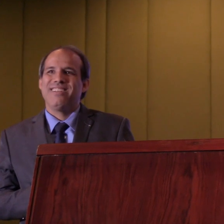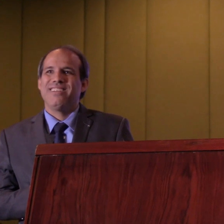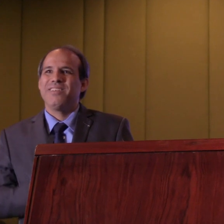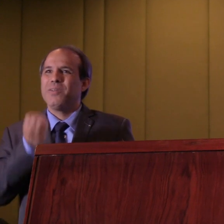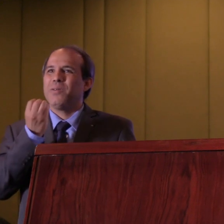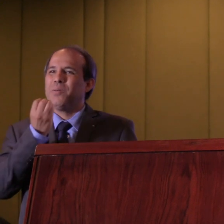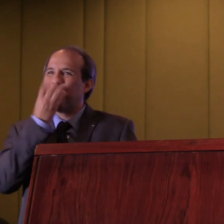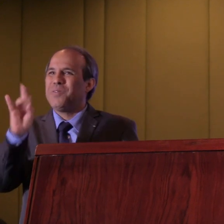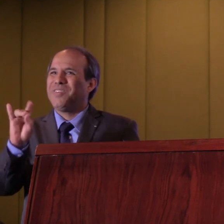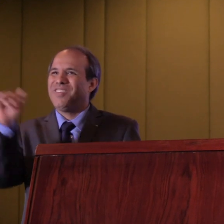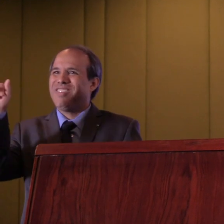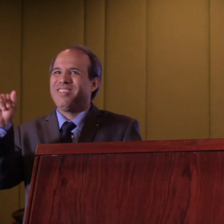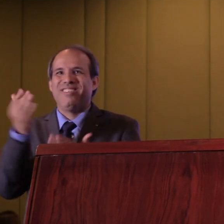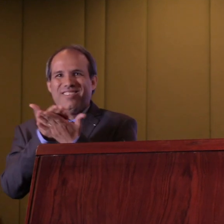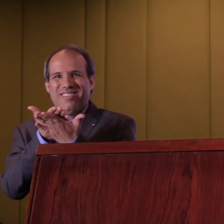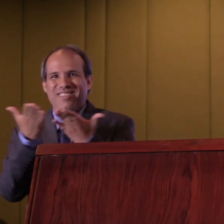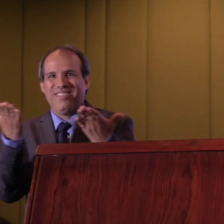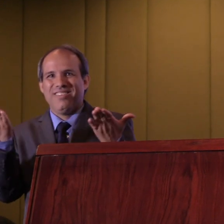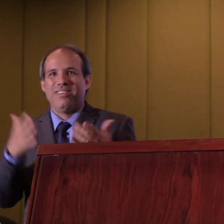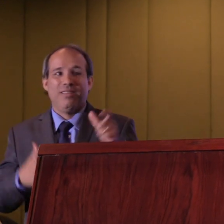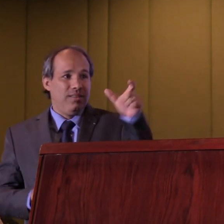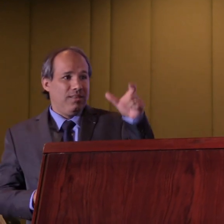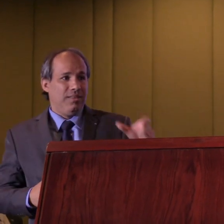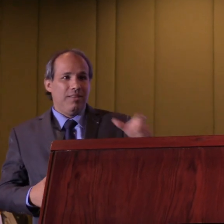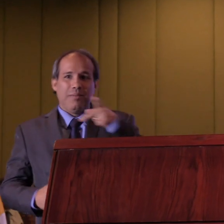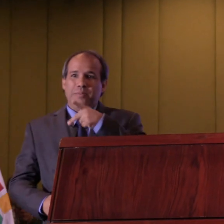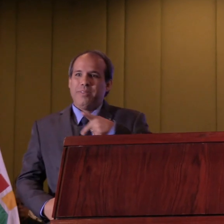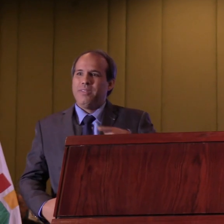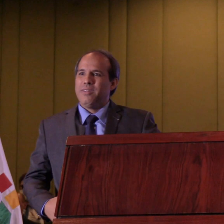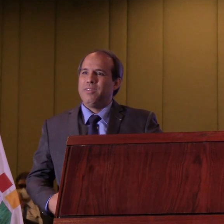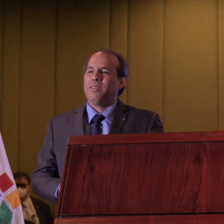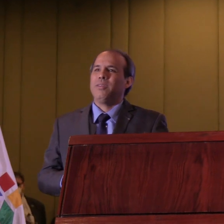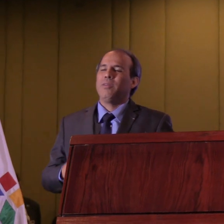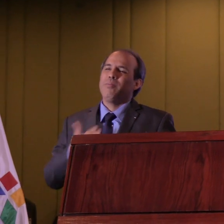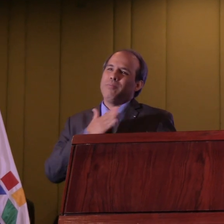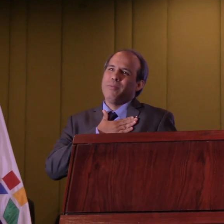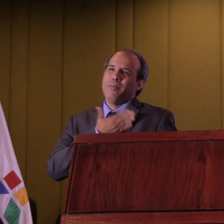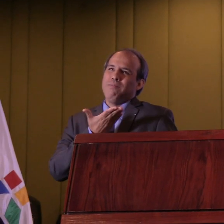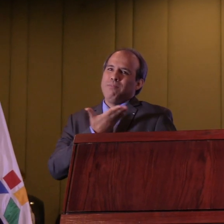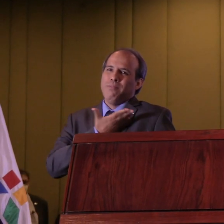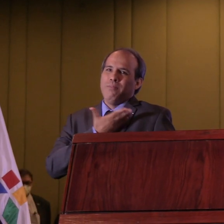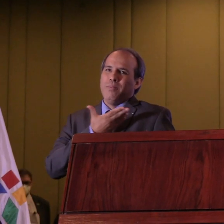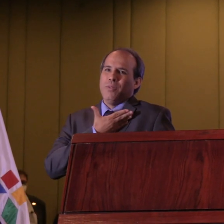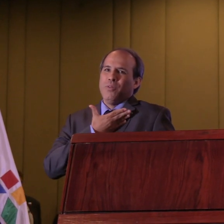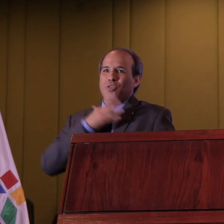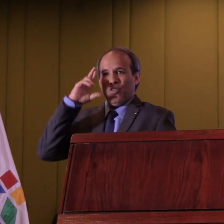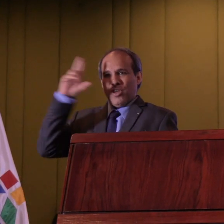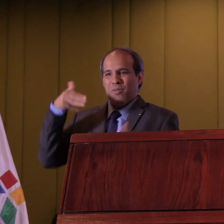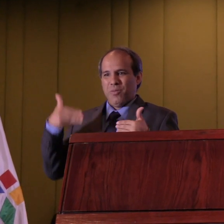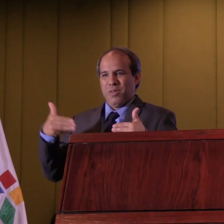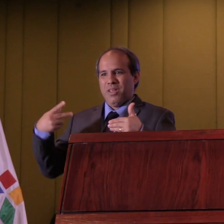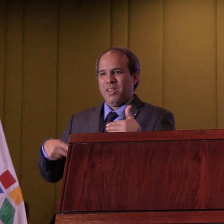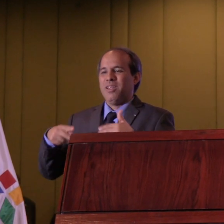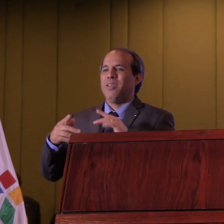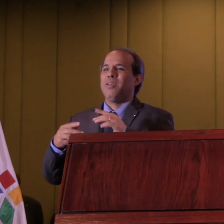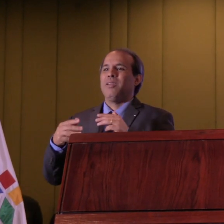Muito bom dia a todos. Senhor presidente, meu caro amigo chanceler Carlos